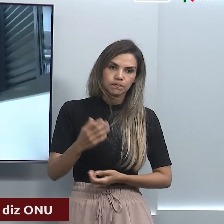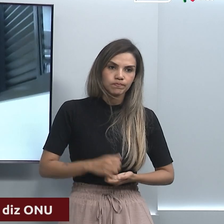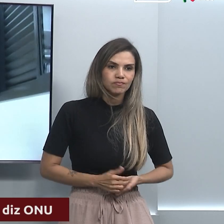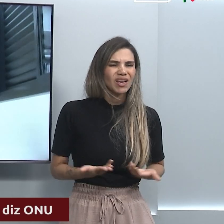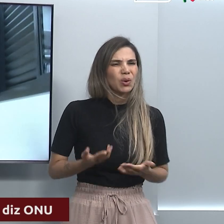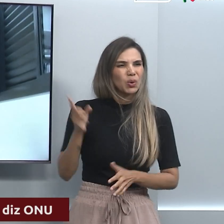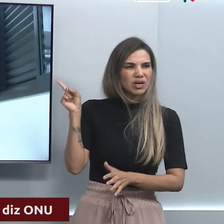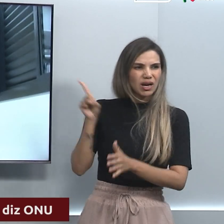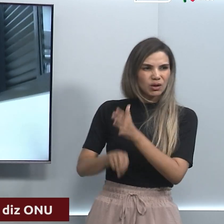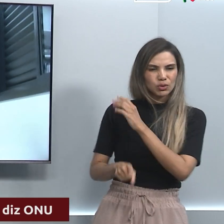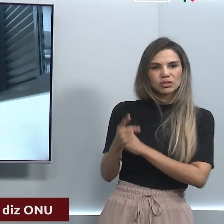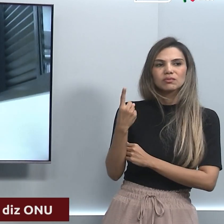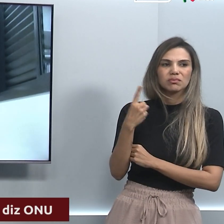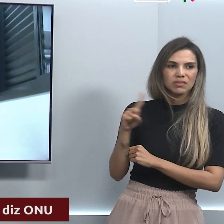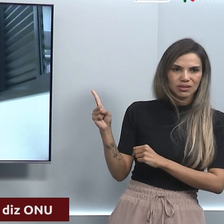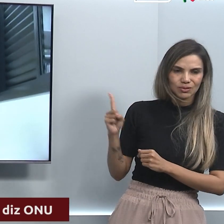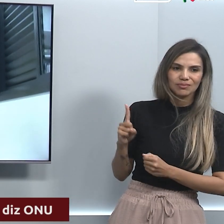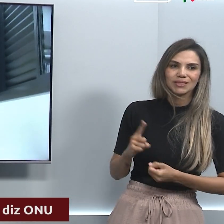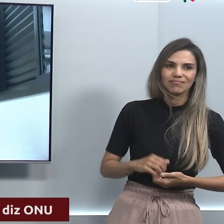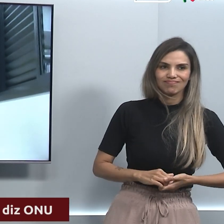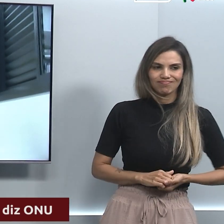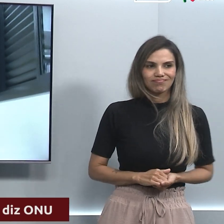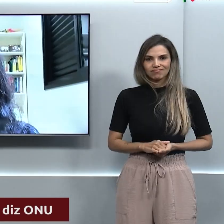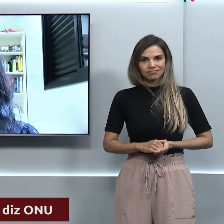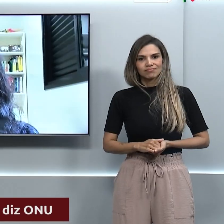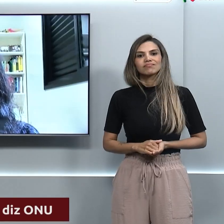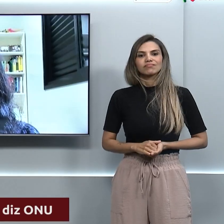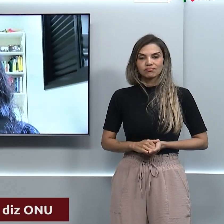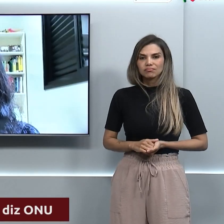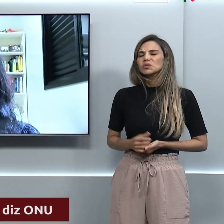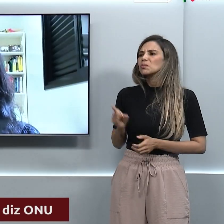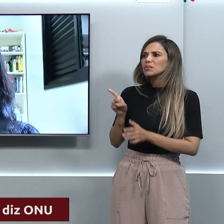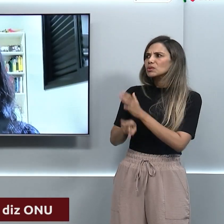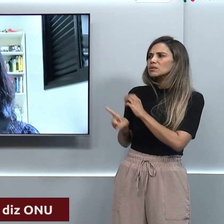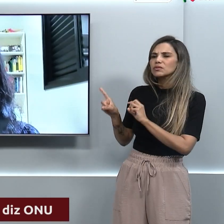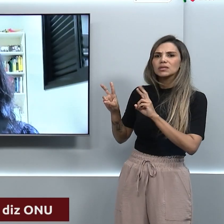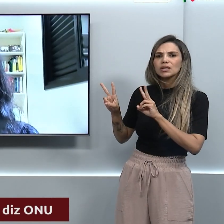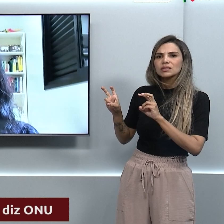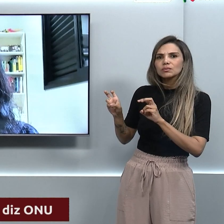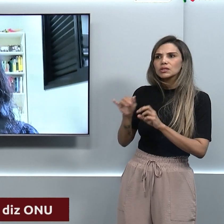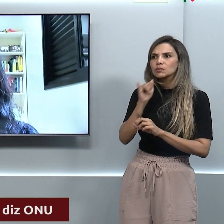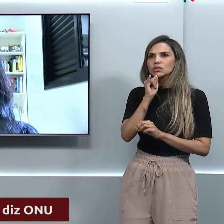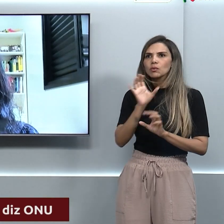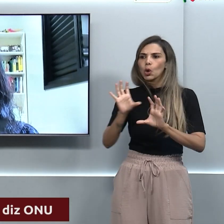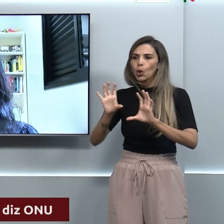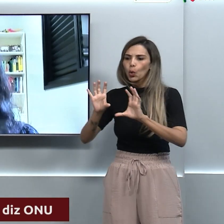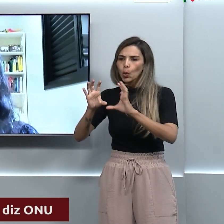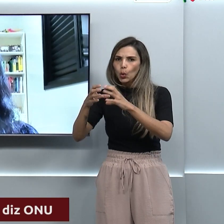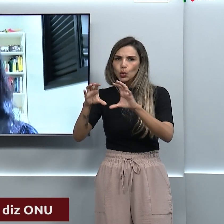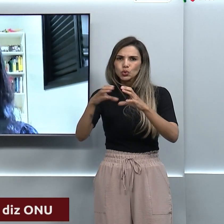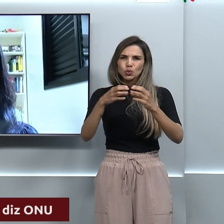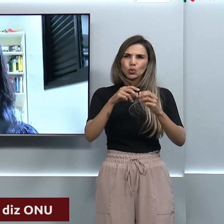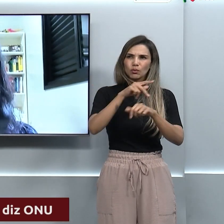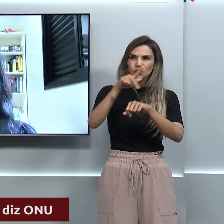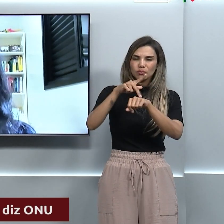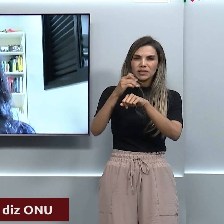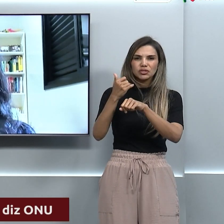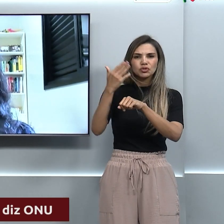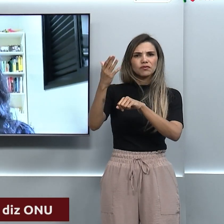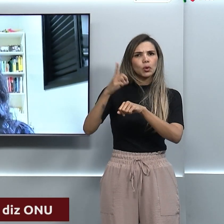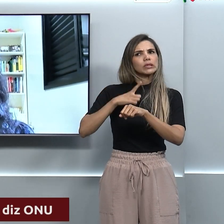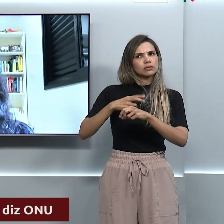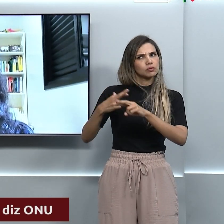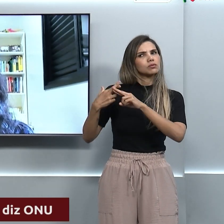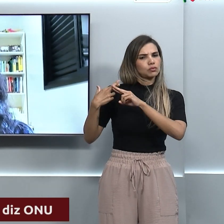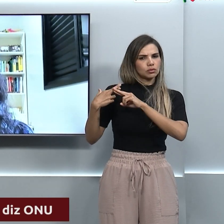finalizar, porque o nosso tempo é muito curtinho, infelizmente, eu quero te perguntar sobre o papel das organizações internacionais. A gente percebe